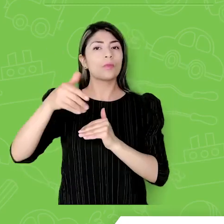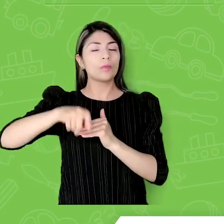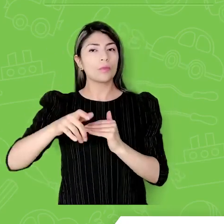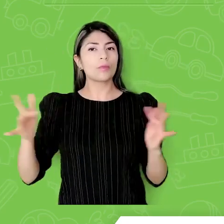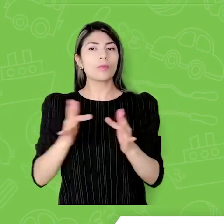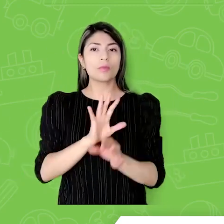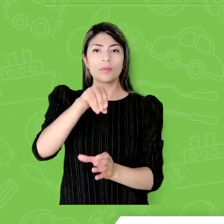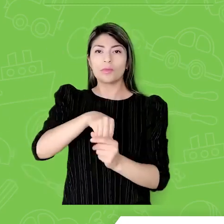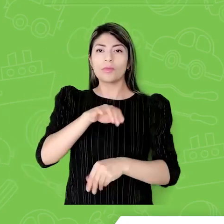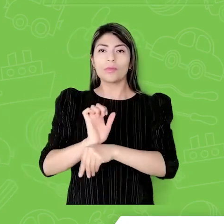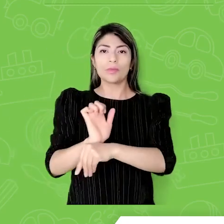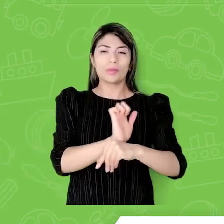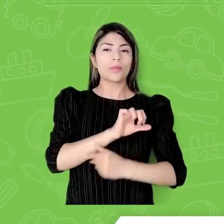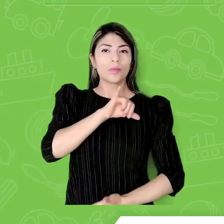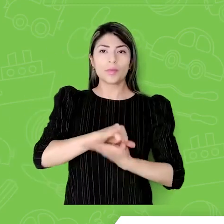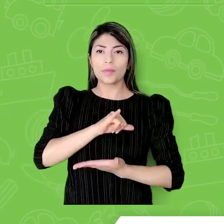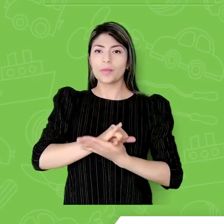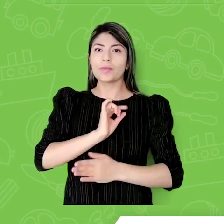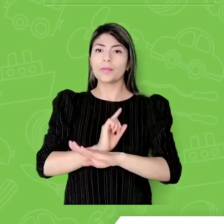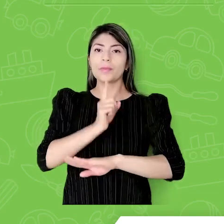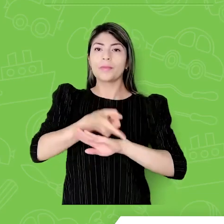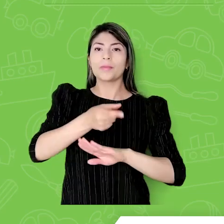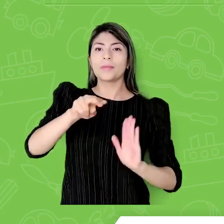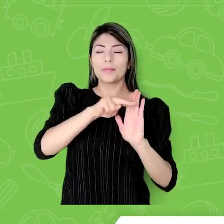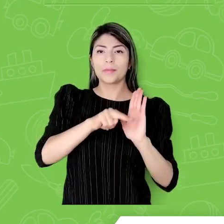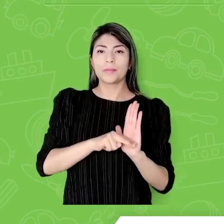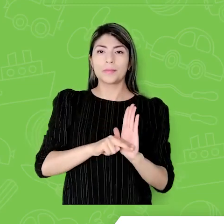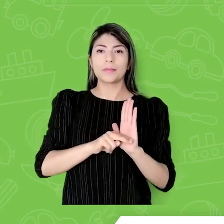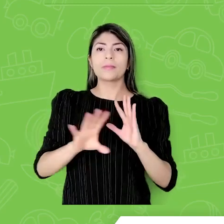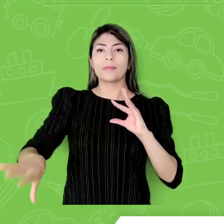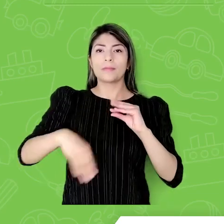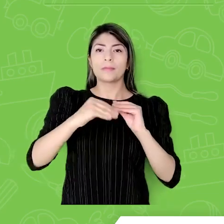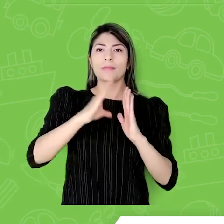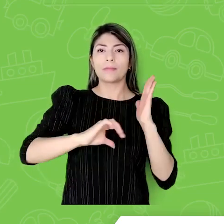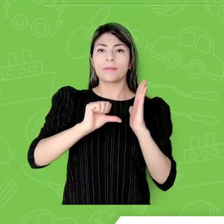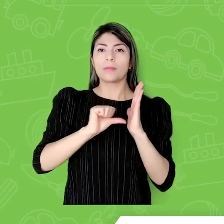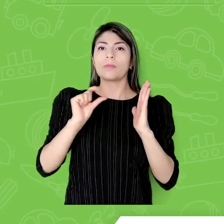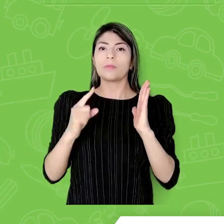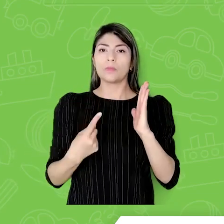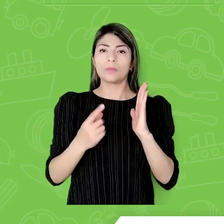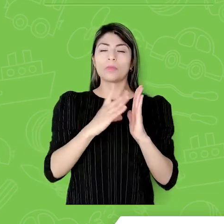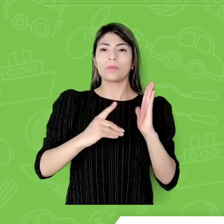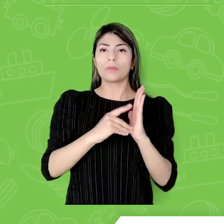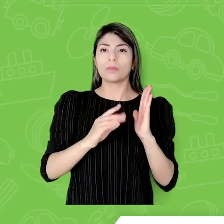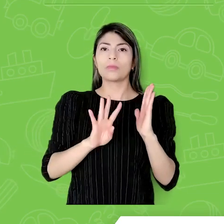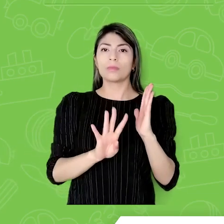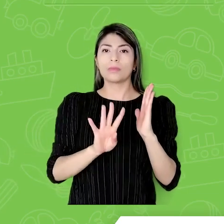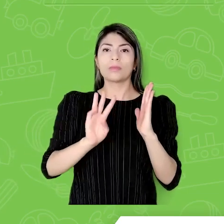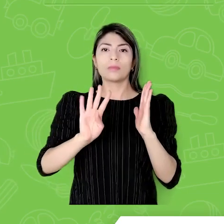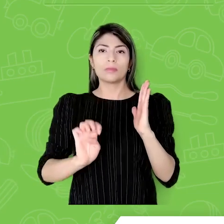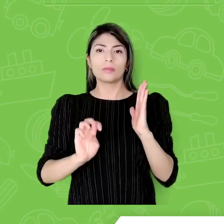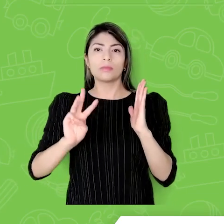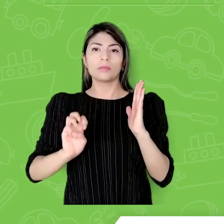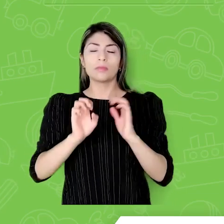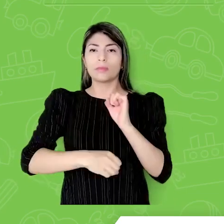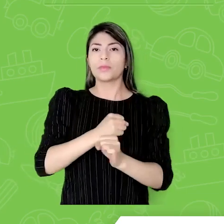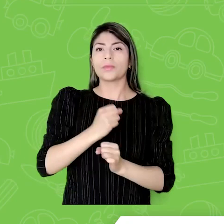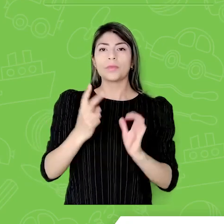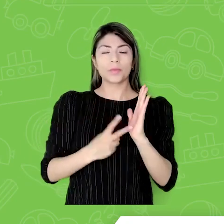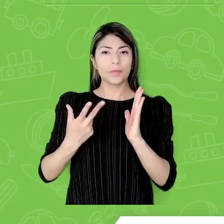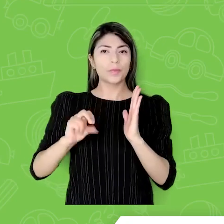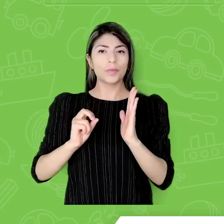en la misma entidad, en los términos de la normativa precitada, del artículo 1 del Decreto 498